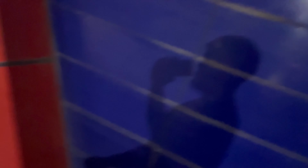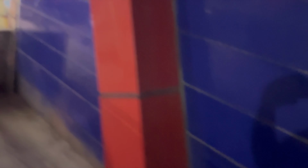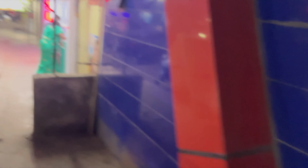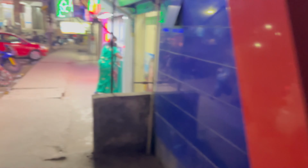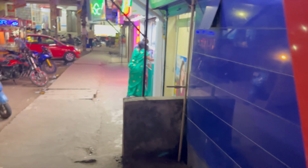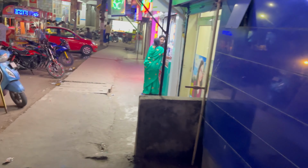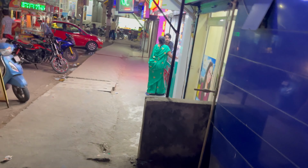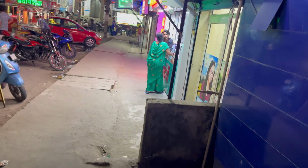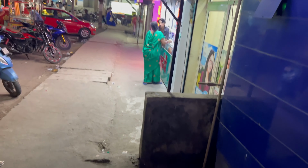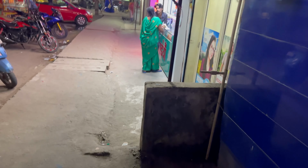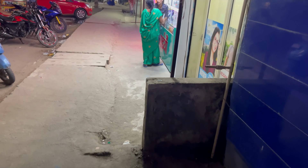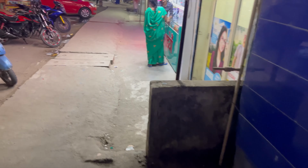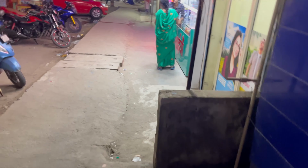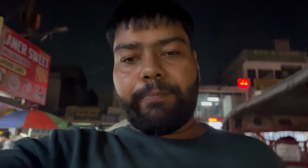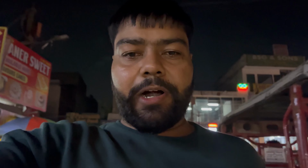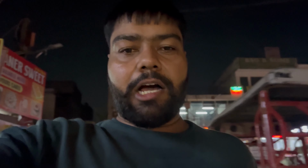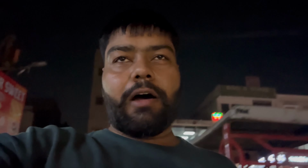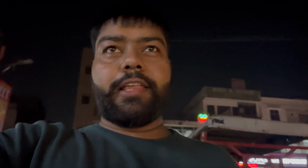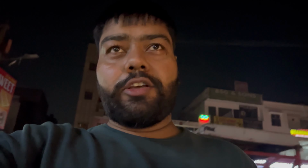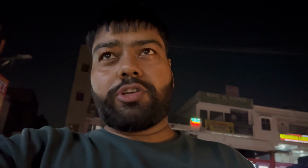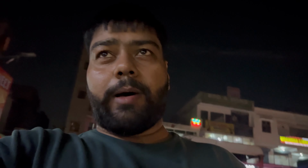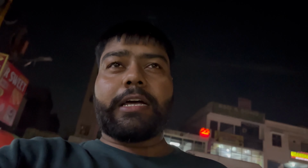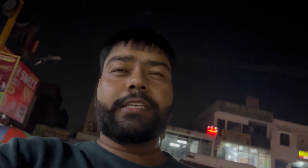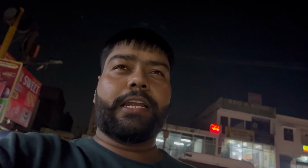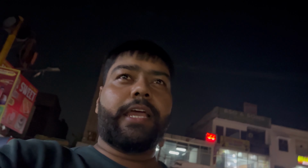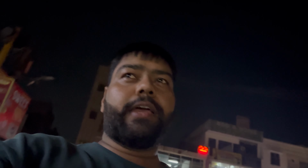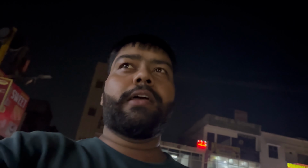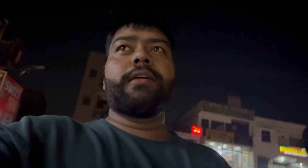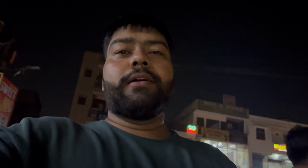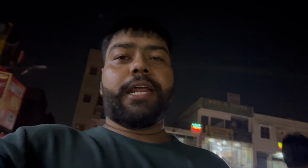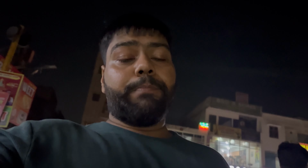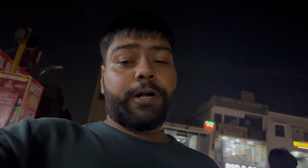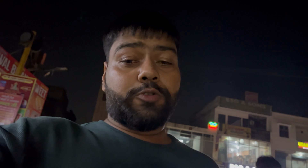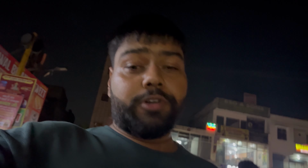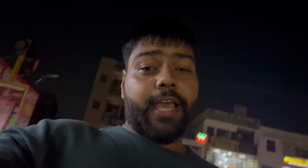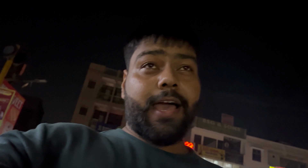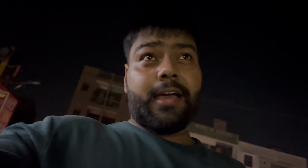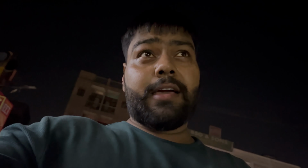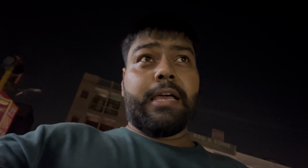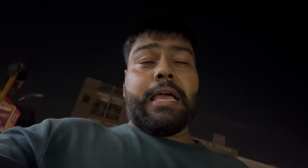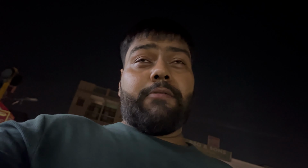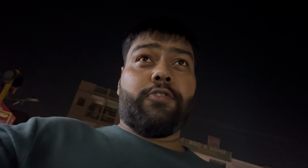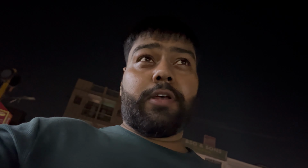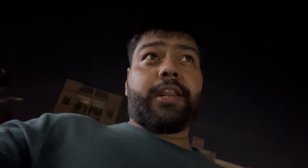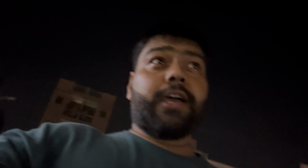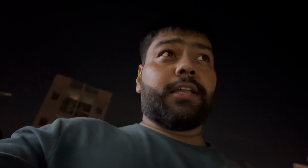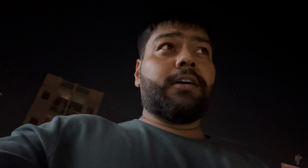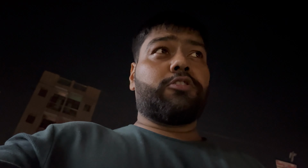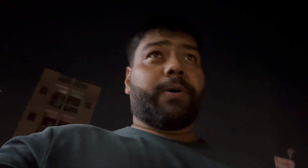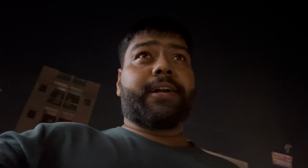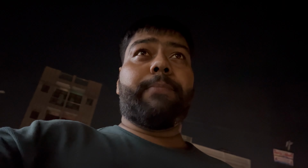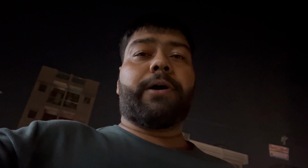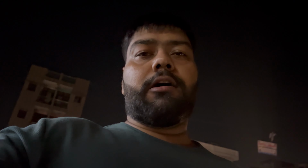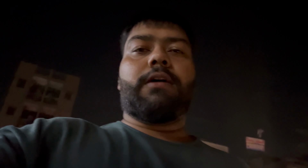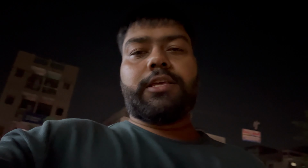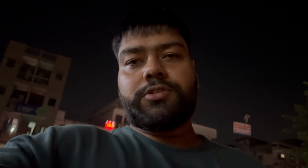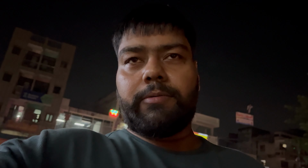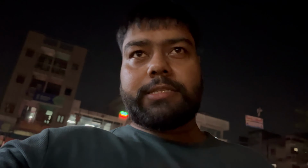पैम्पर लगवा लेते हैं, उसके बाद घर चलेंगे। पैम्पर टूट गया है फ़ोन गिर गया था तो पहले टेम्पर लगवाते हैं, उसके बाद चलते